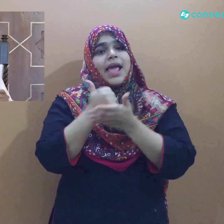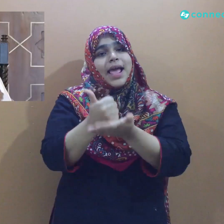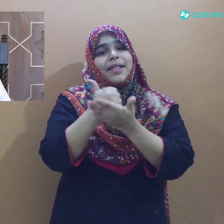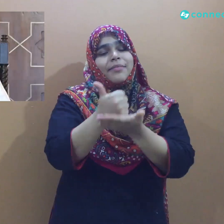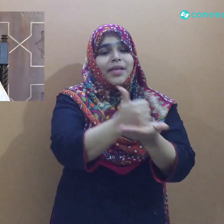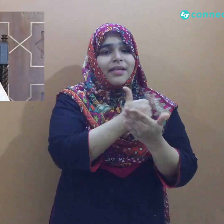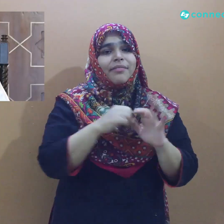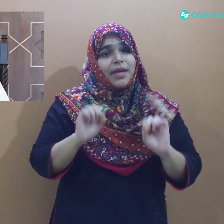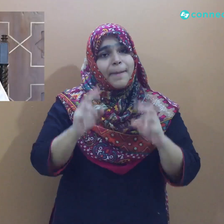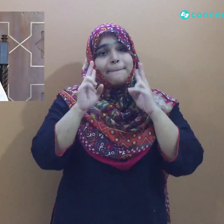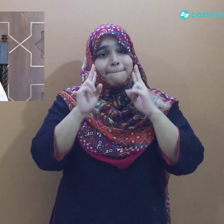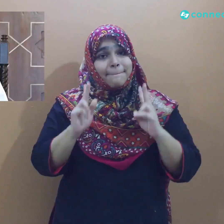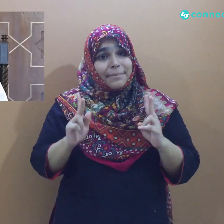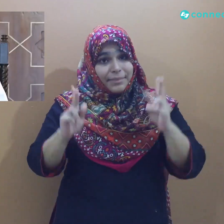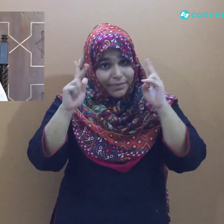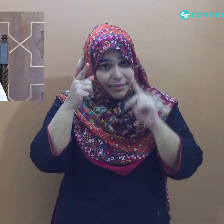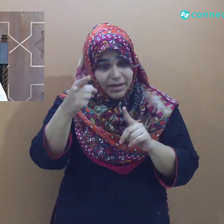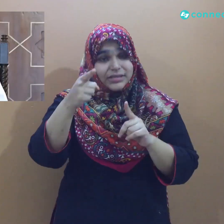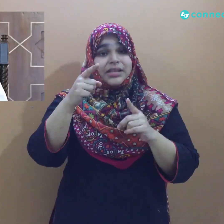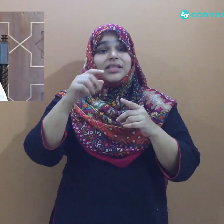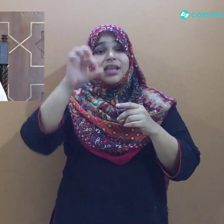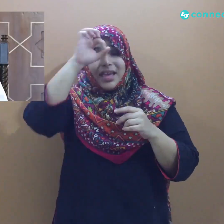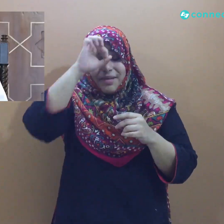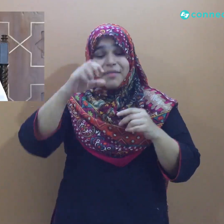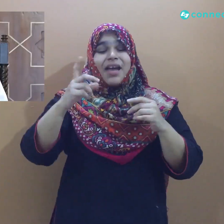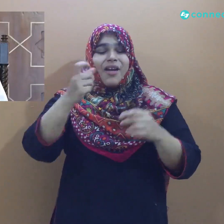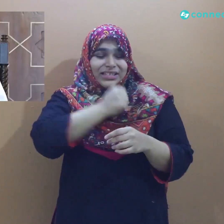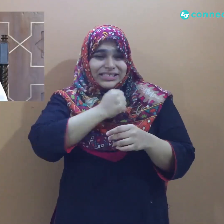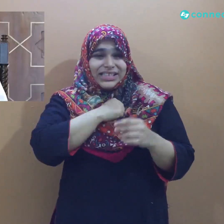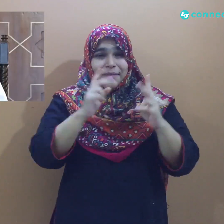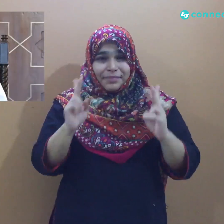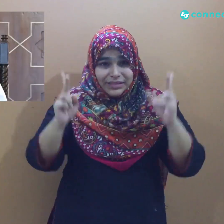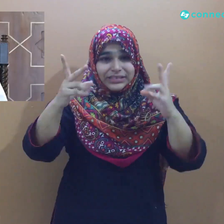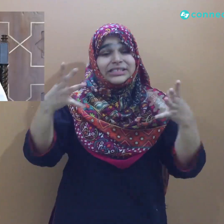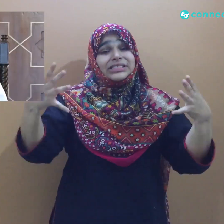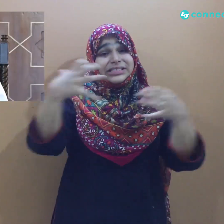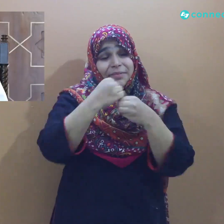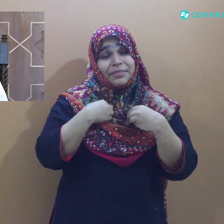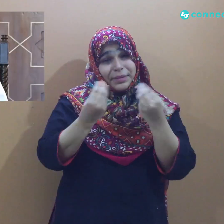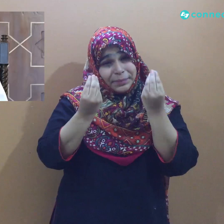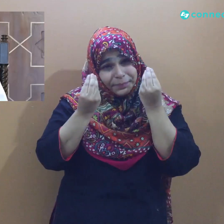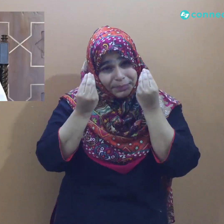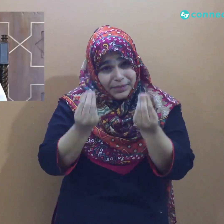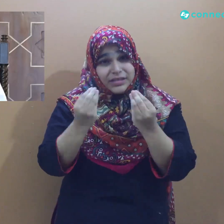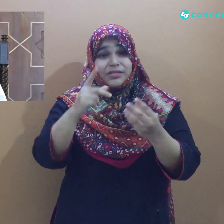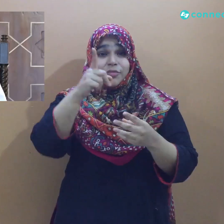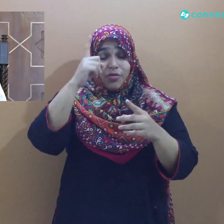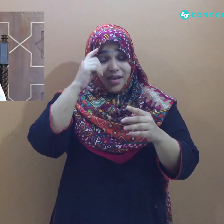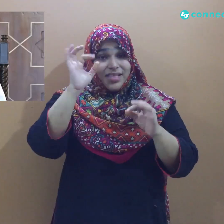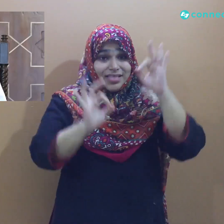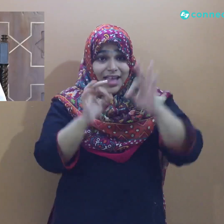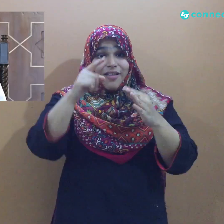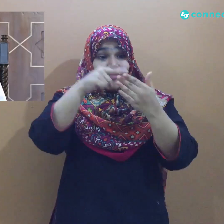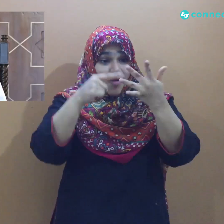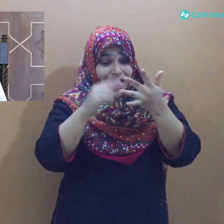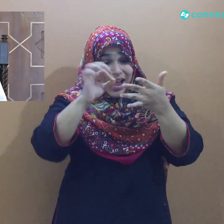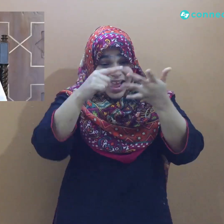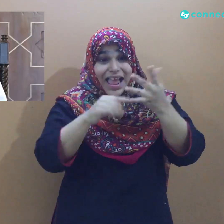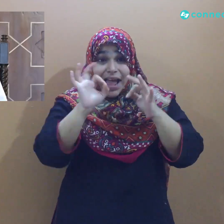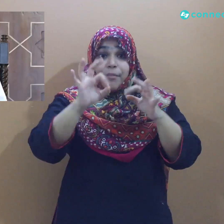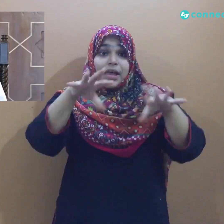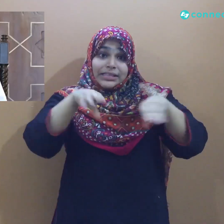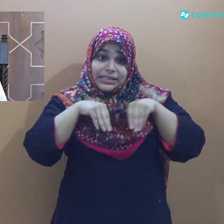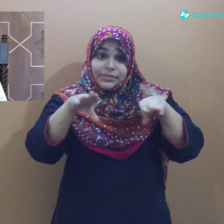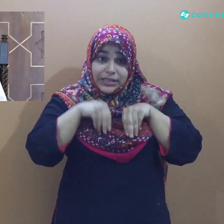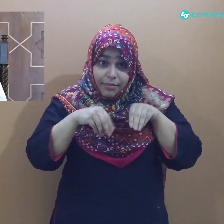ہے، اور مساجد اور امام بارگاہوں کی کمیٹی سے میری گزارش یہ ہے کہ وہ اس کا بھی اہتمام کریں اور حکومت کے ساتھ